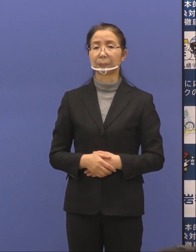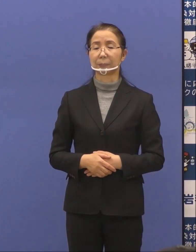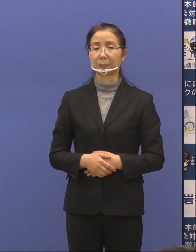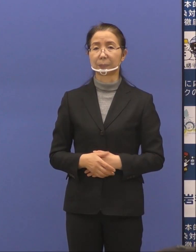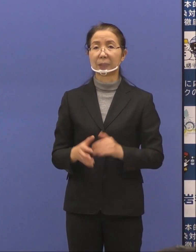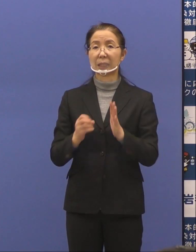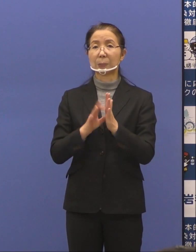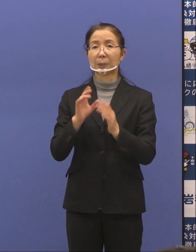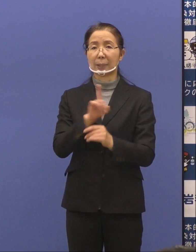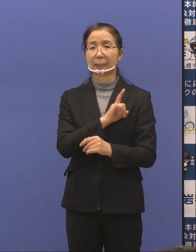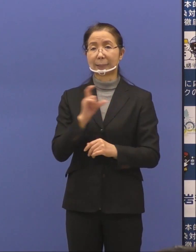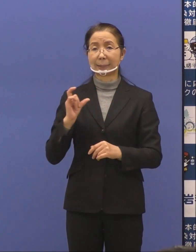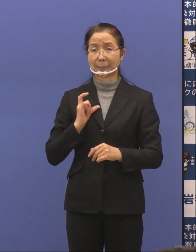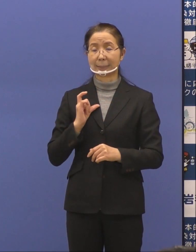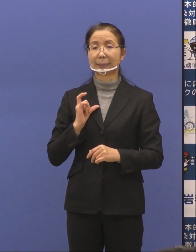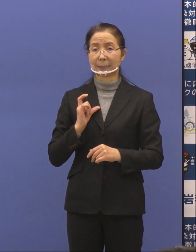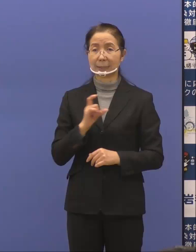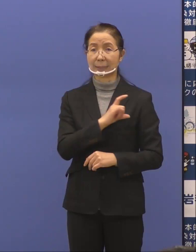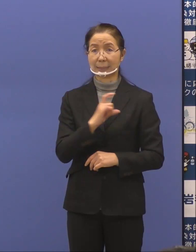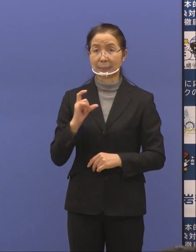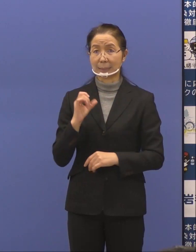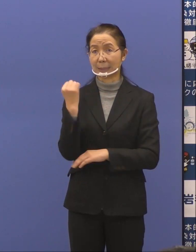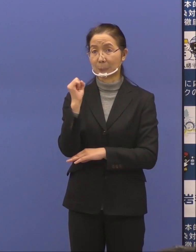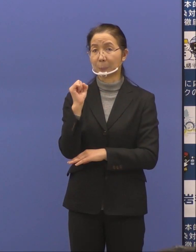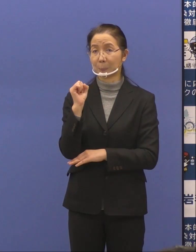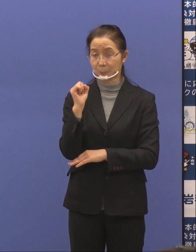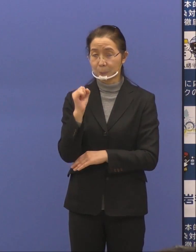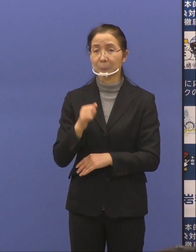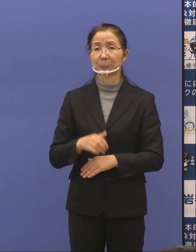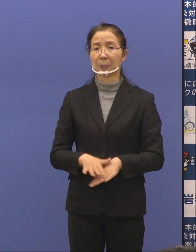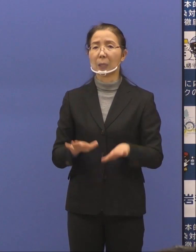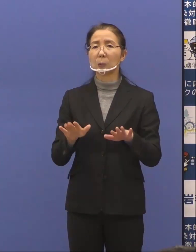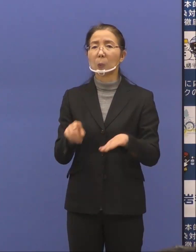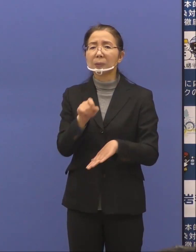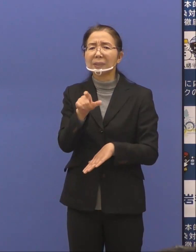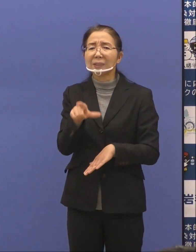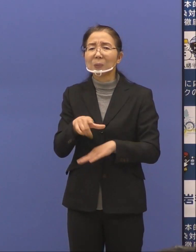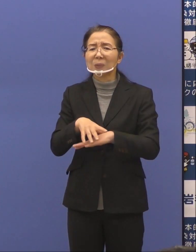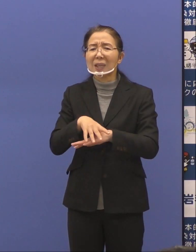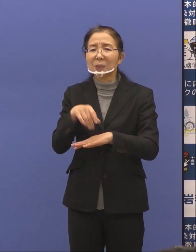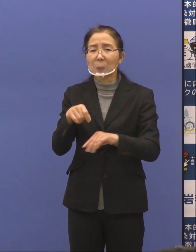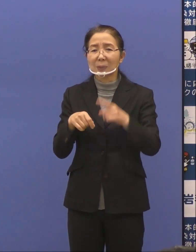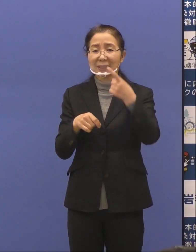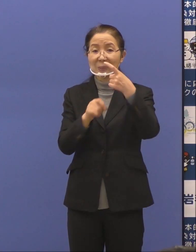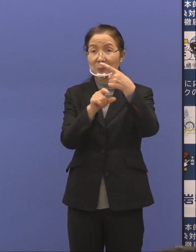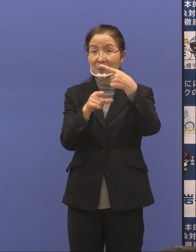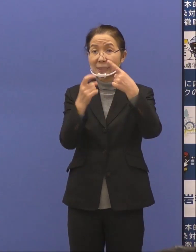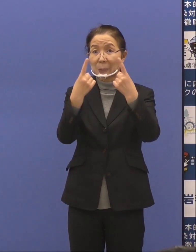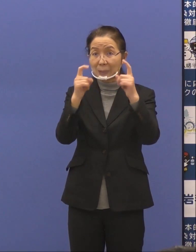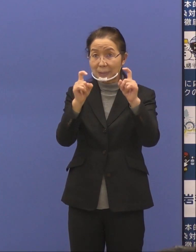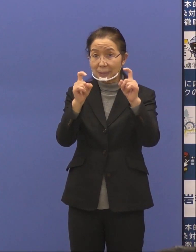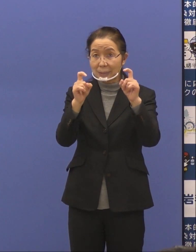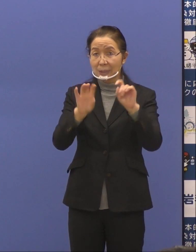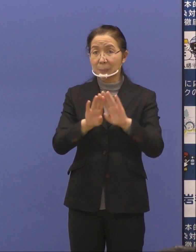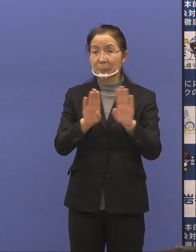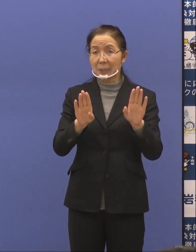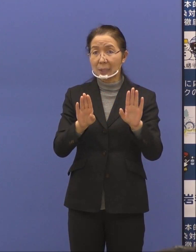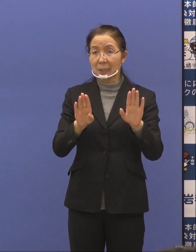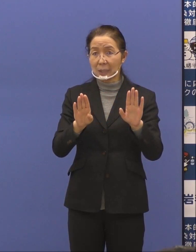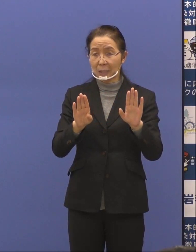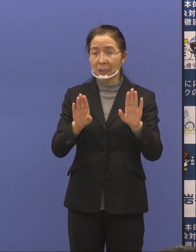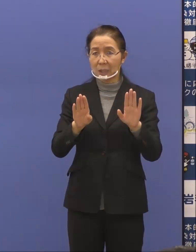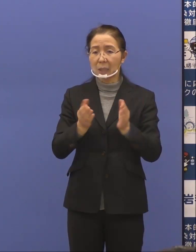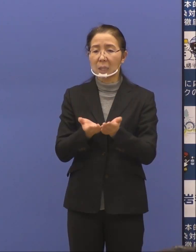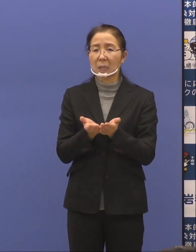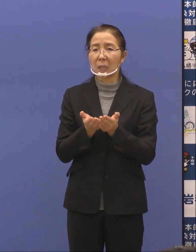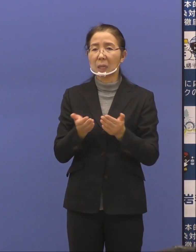岩手に一日新聞社の松子です。はい、私からは今月初めに一関市でありましたスクールバス